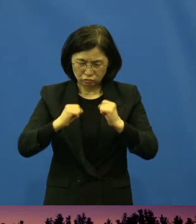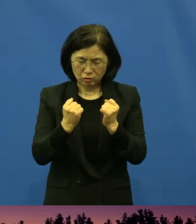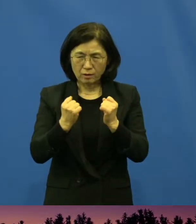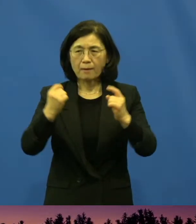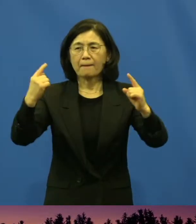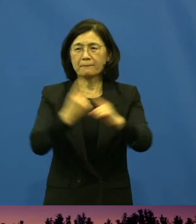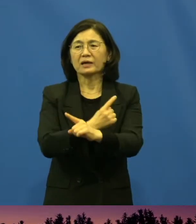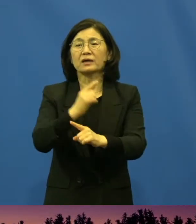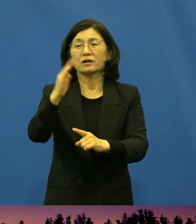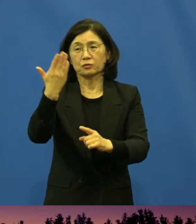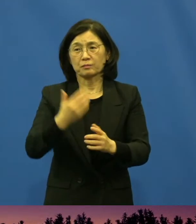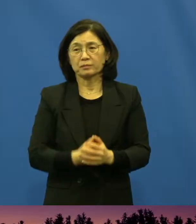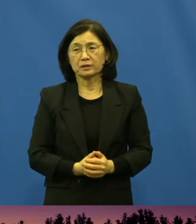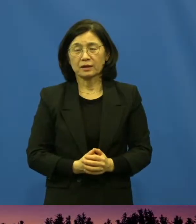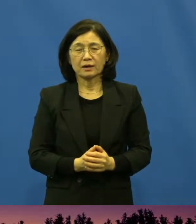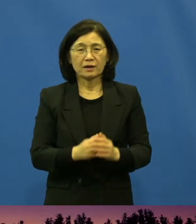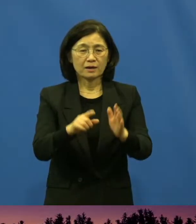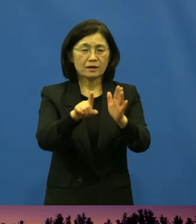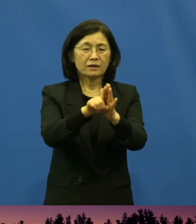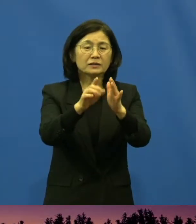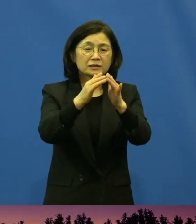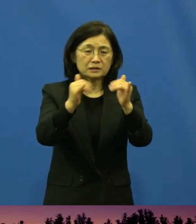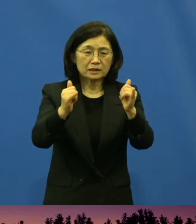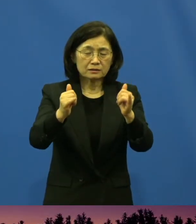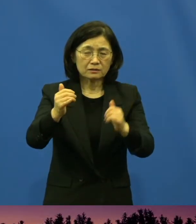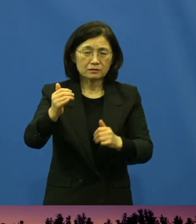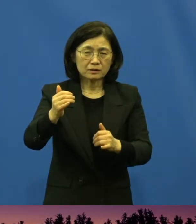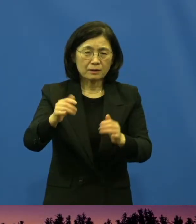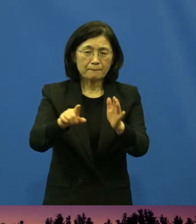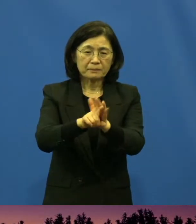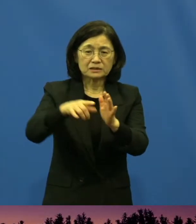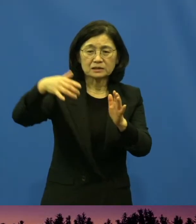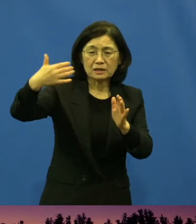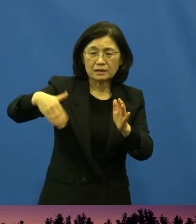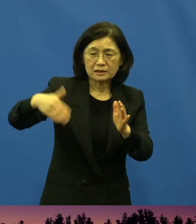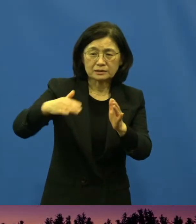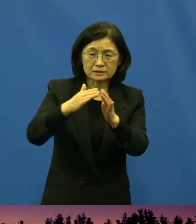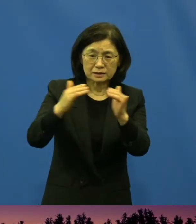신자의 태도가 중요합니다. 이전에는 태도가 삐뚤어져 있었어요. 하나님을 향해 있지 않았습니다. 우리가